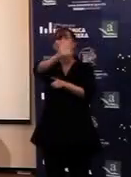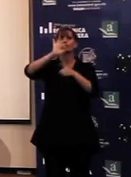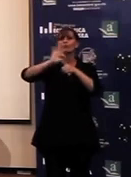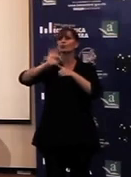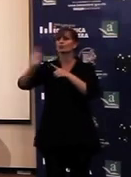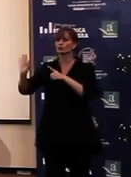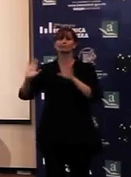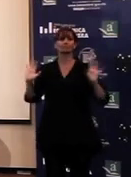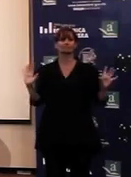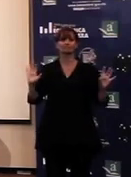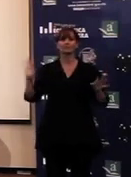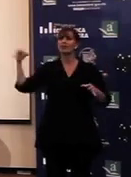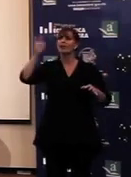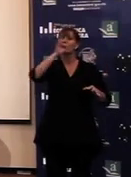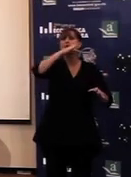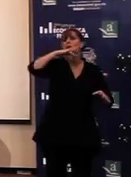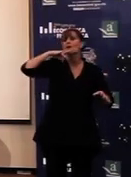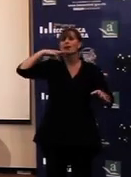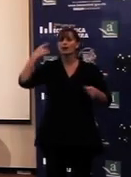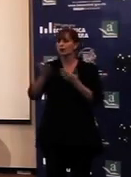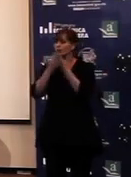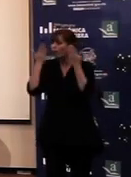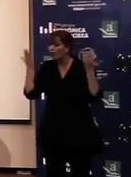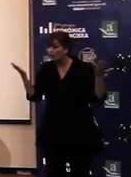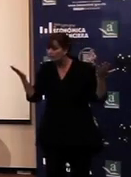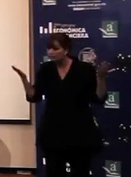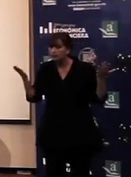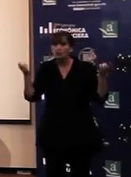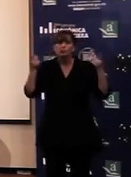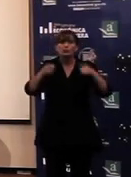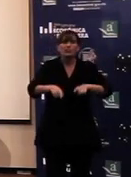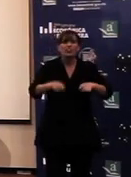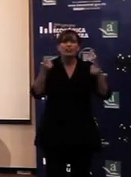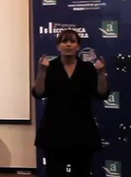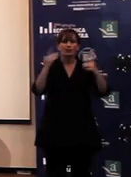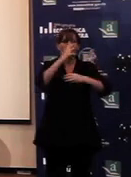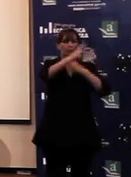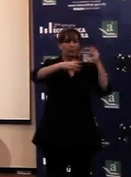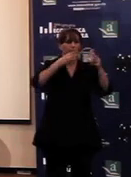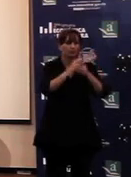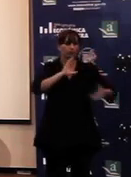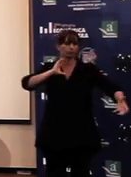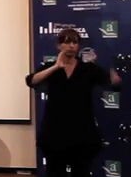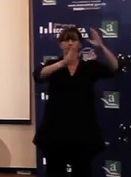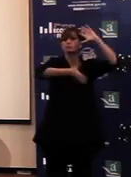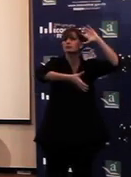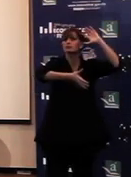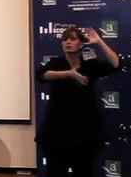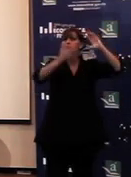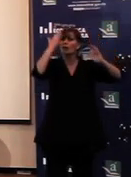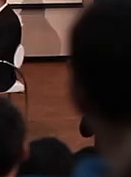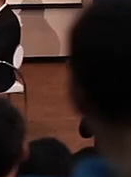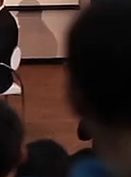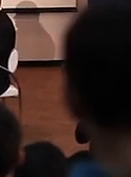Si las abejas no existieran, fuera caótica la sociedad, porque no existiera la